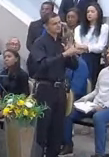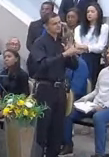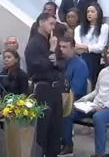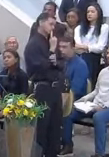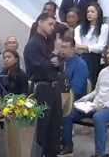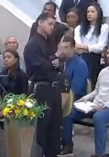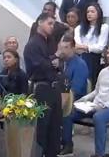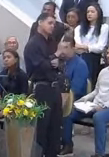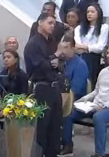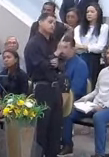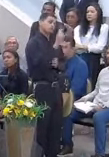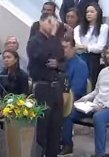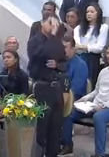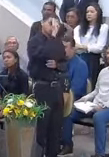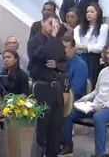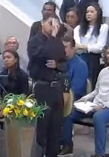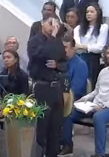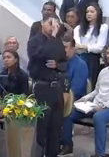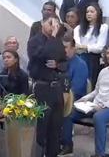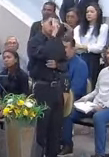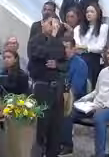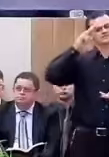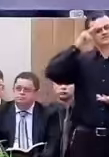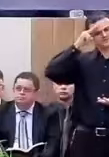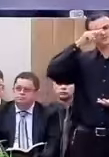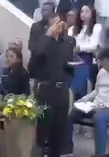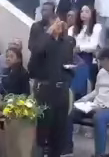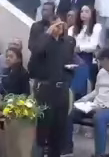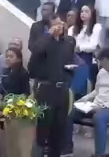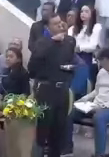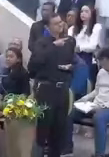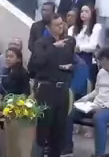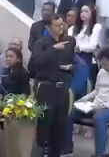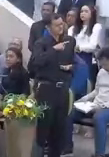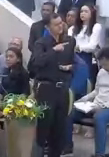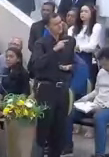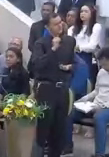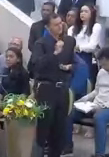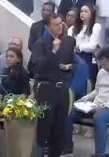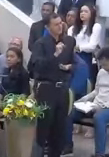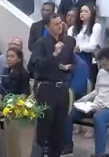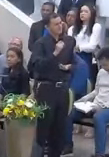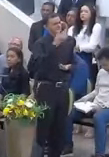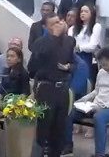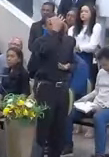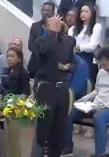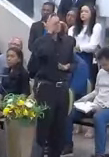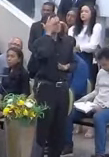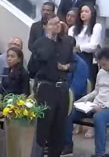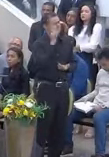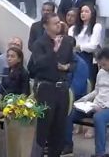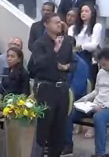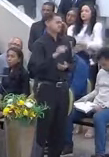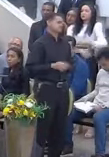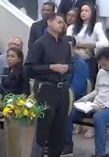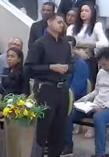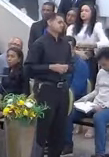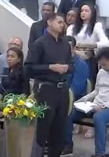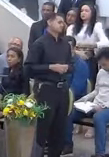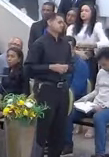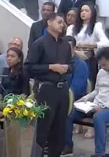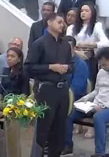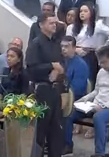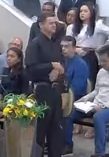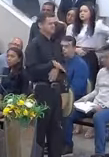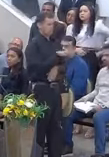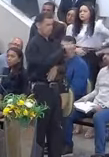Hoje nós temos uma história até de pessoas, vejam bem, nós temos uma história de pessoas que dizem assim: olha,